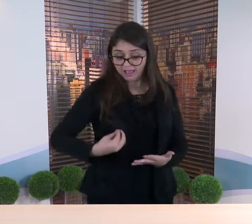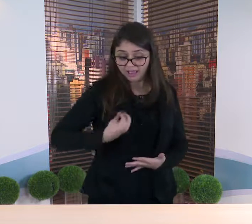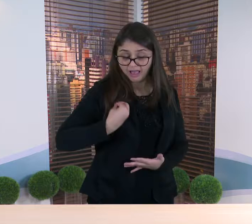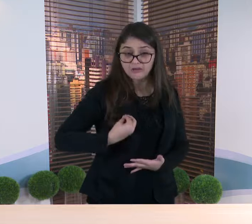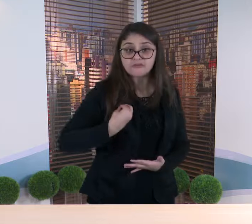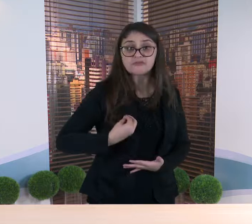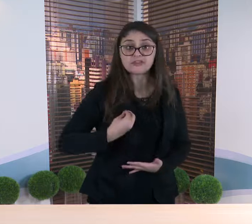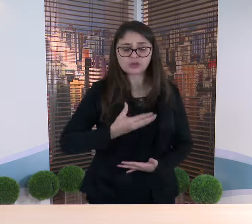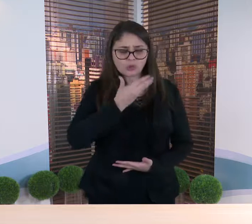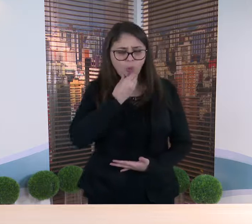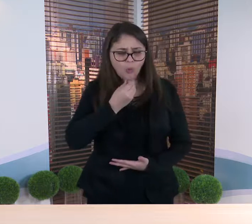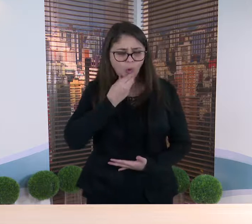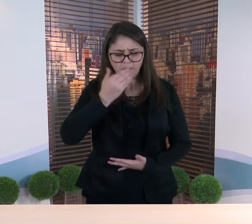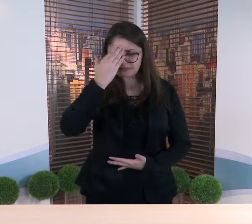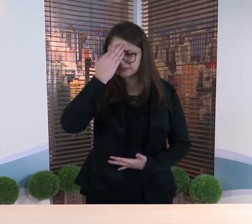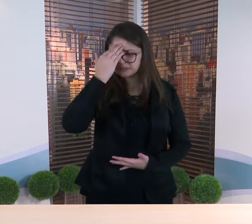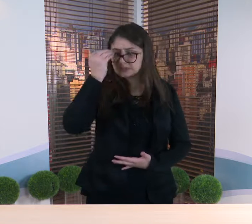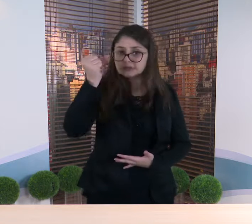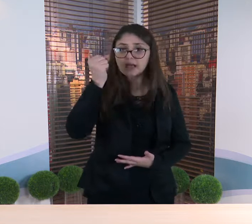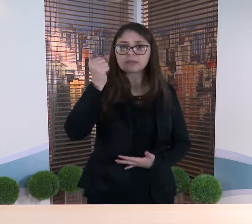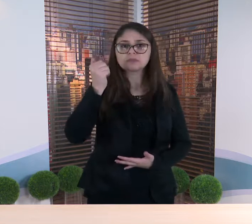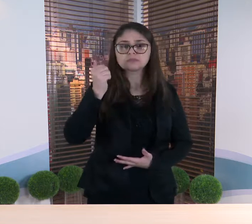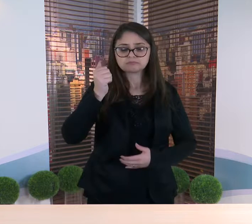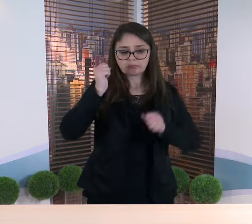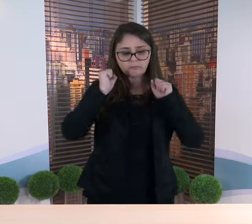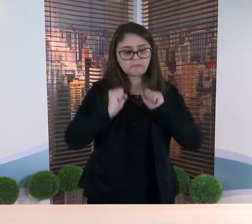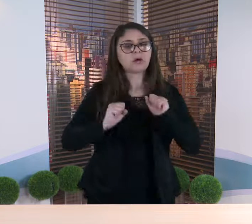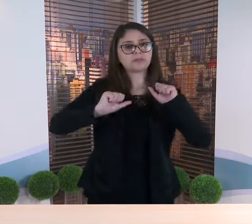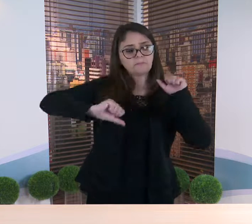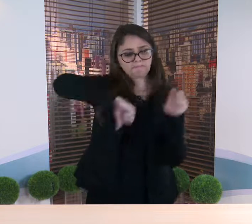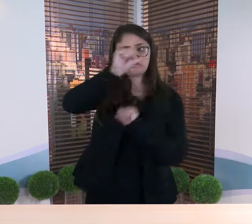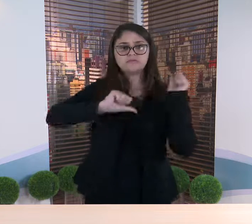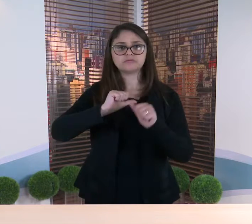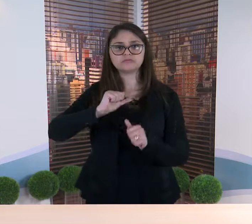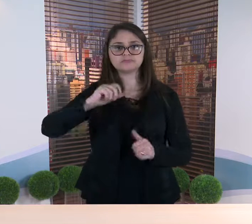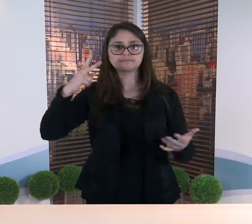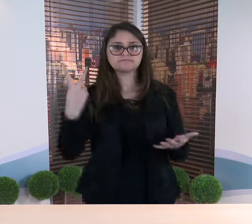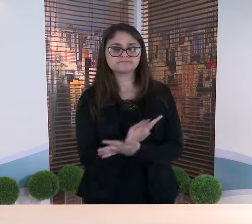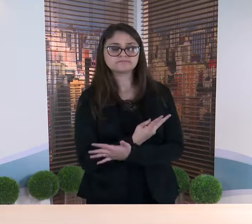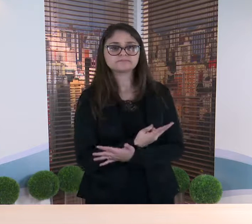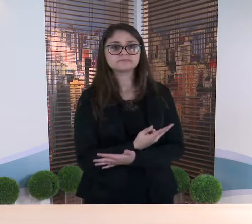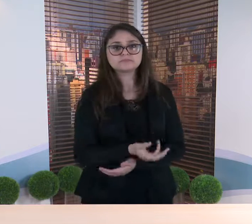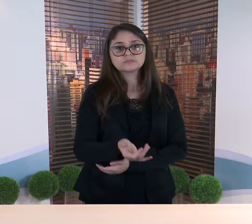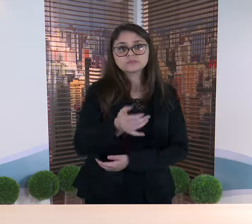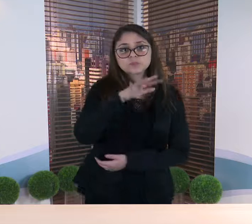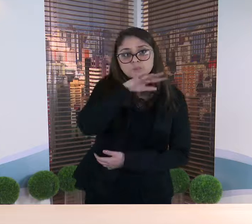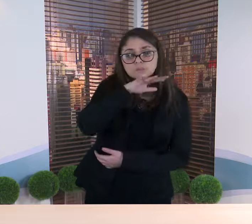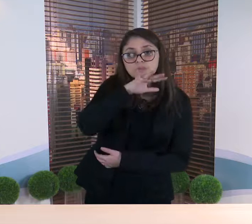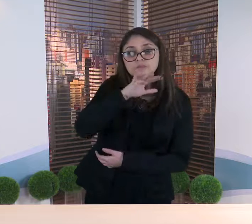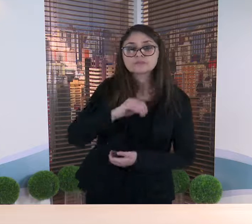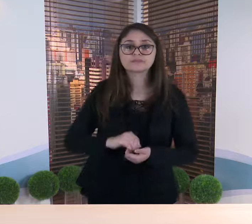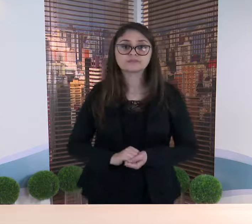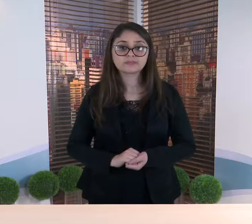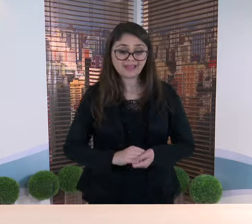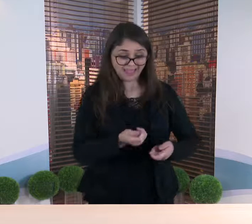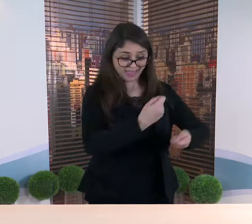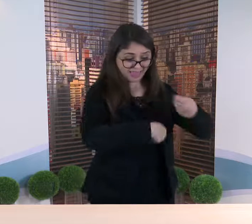mais sábio homem de seu tempo se transforma em tragédia. A tragédia econômica atinge a